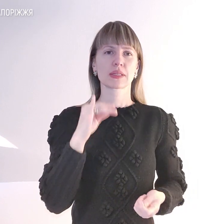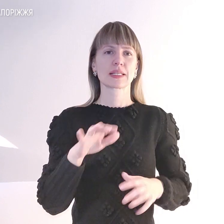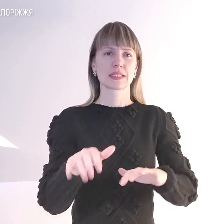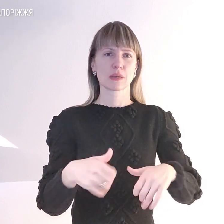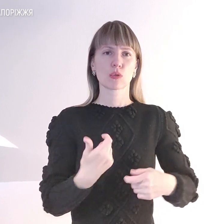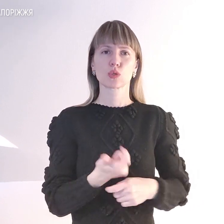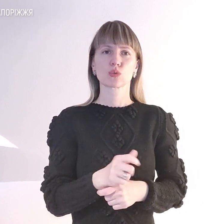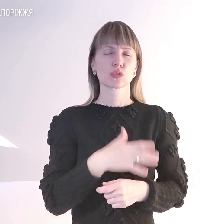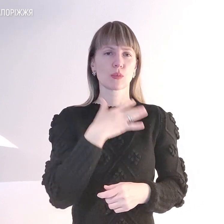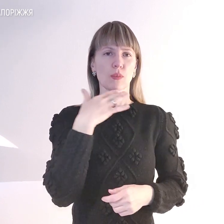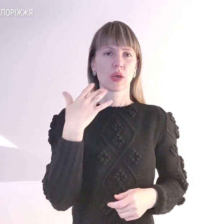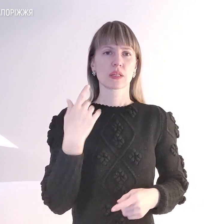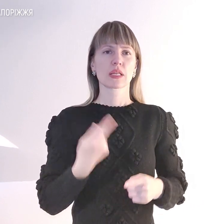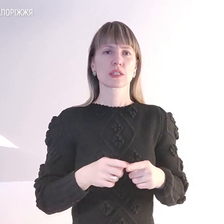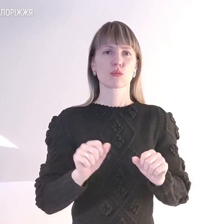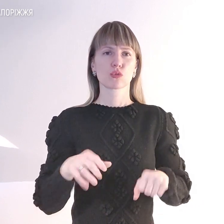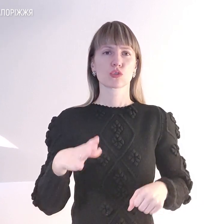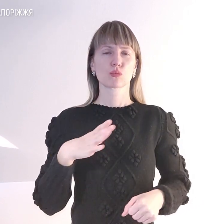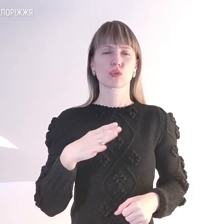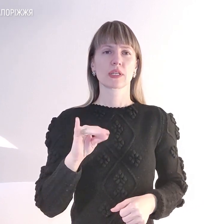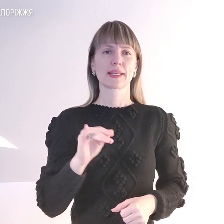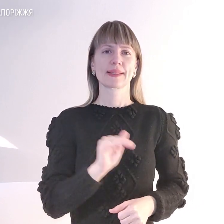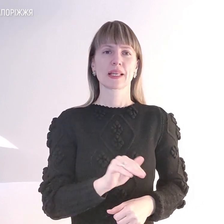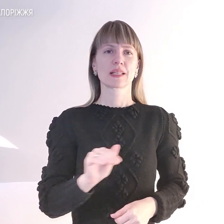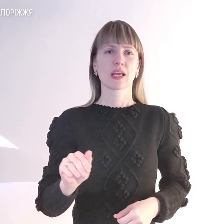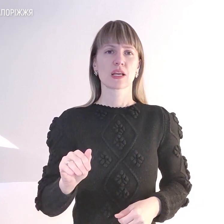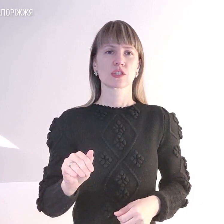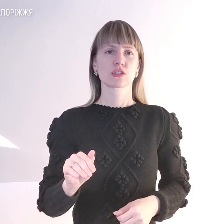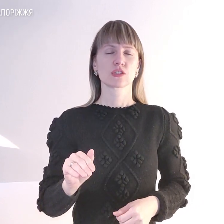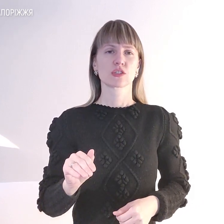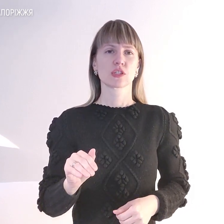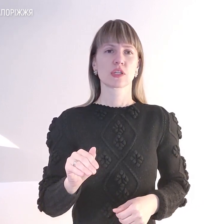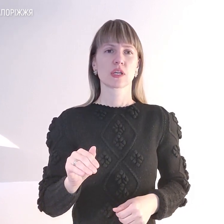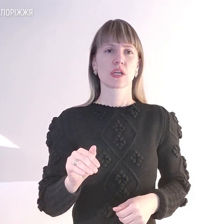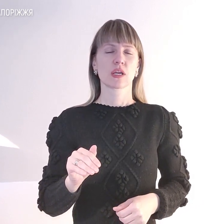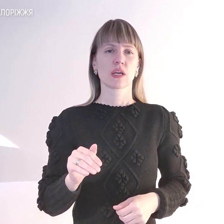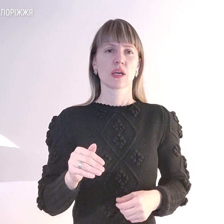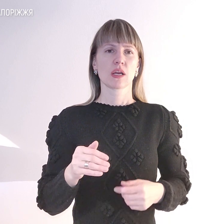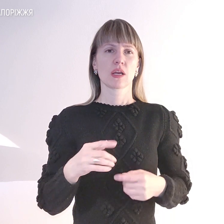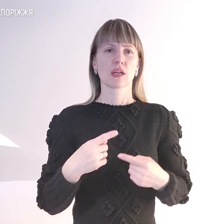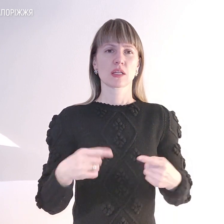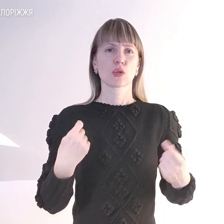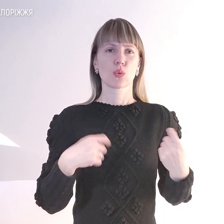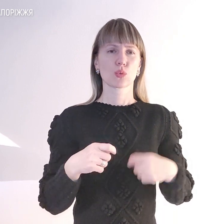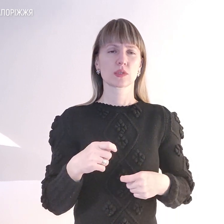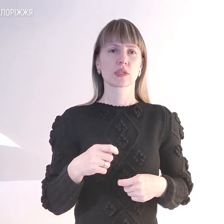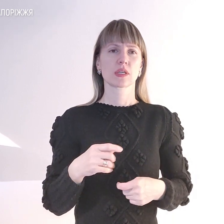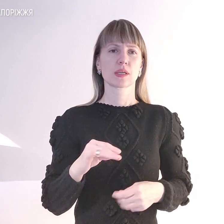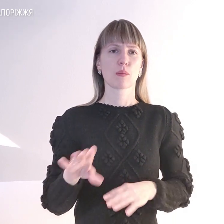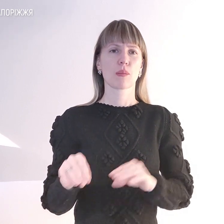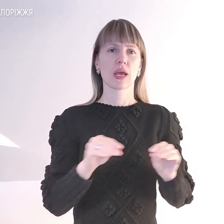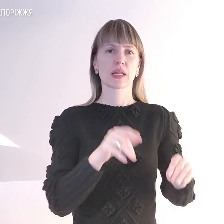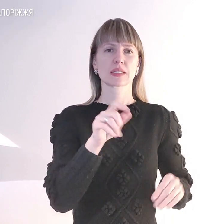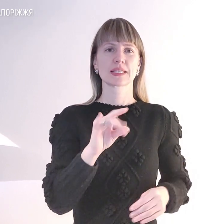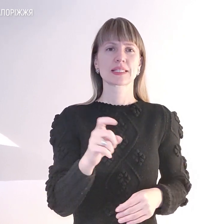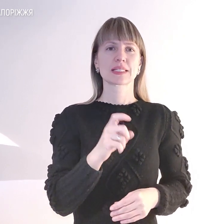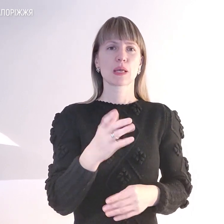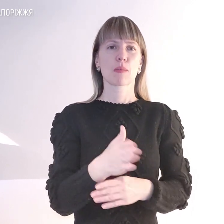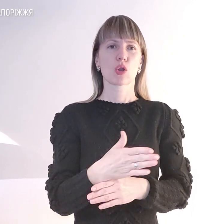дуже багато. Це можуть бути і дитячі садки, і цирк у нас був, і переселенцям з Маріуполя.